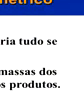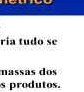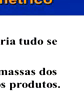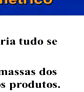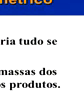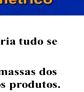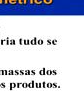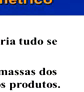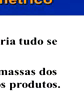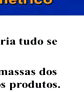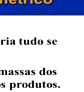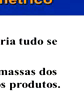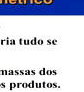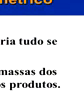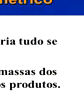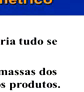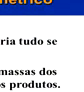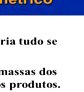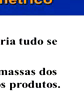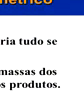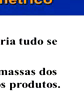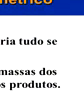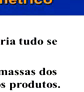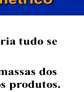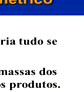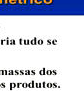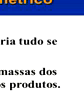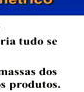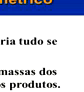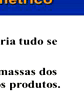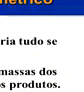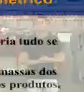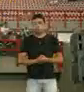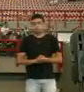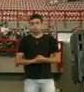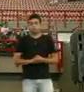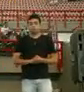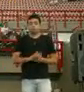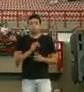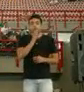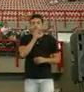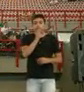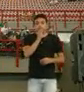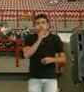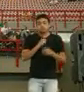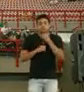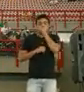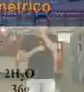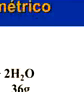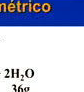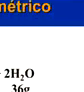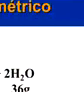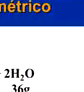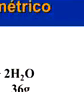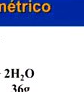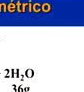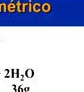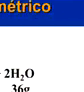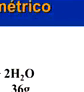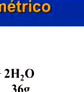reagentes tem que ser igual à soma das massas dos produtos. Vamos ver um exemplo aí, ó. Você tem aí,